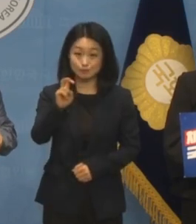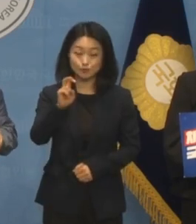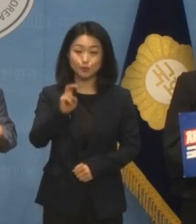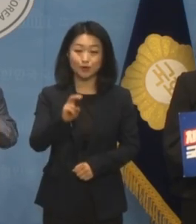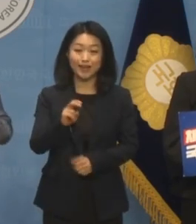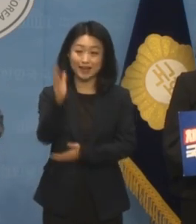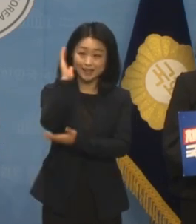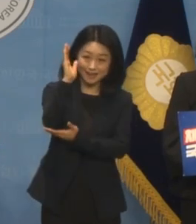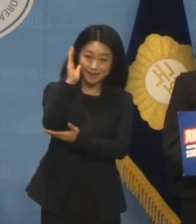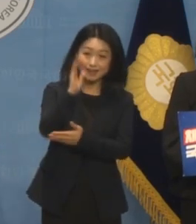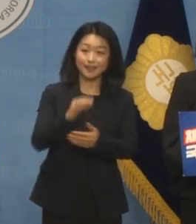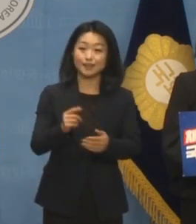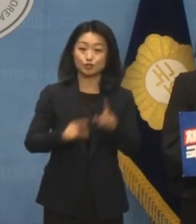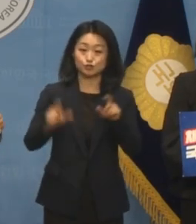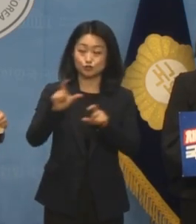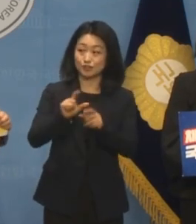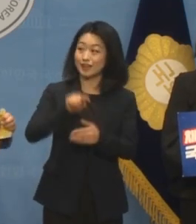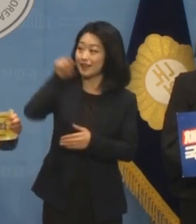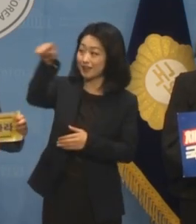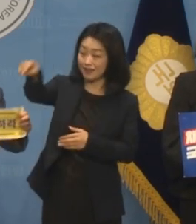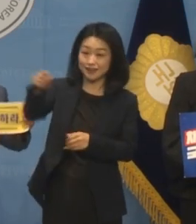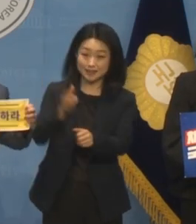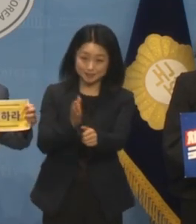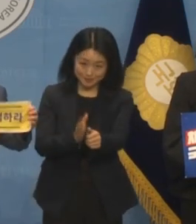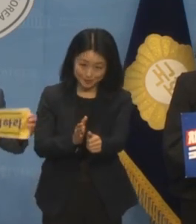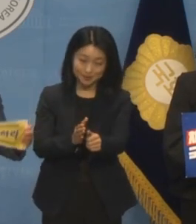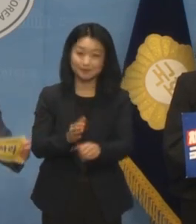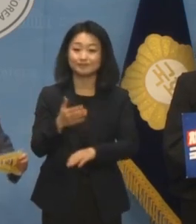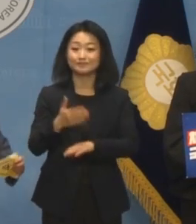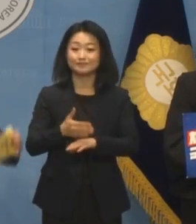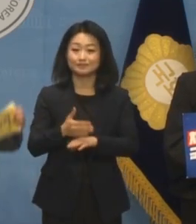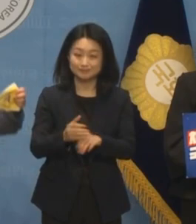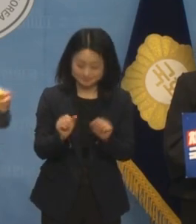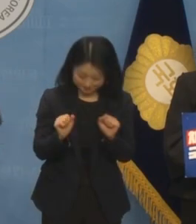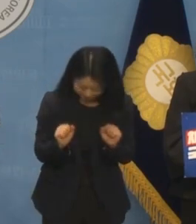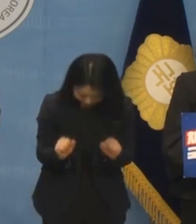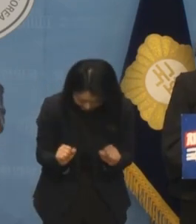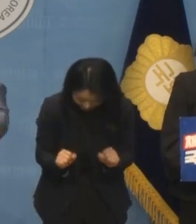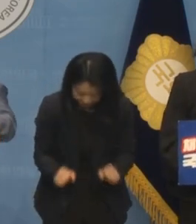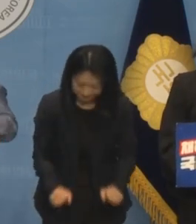동안 잘 들어주셔서 고맙습니다. 추가 브리핑은 바로 옆에서 제가 진행했습니다. 기자님들 감사합니다.